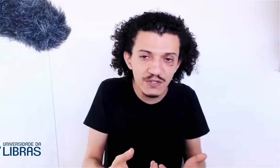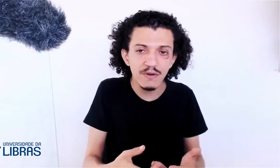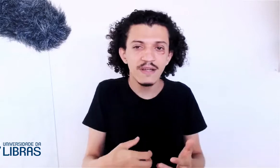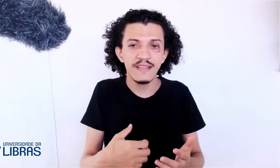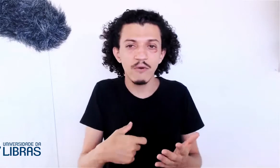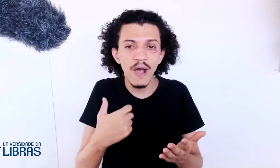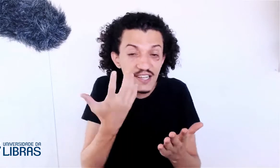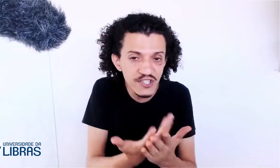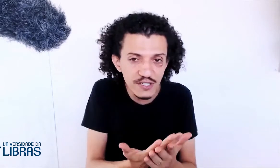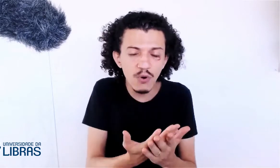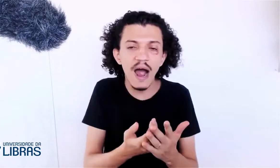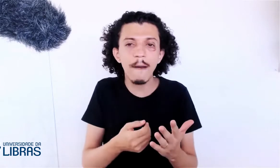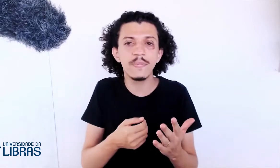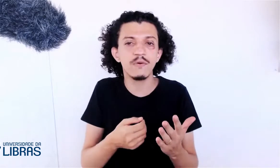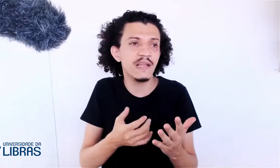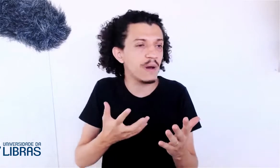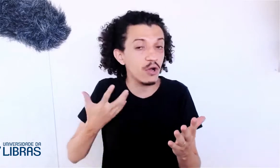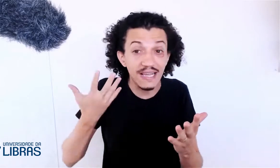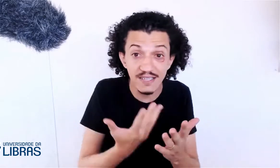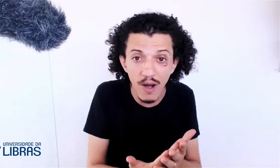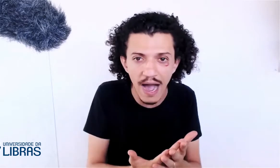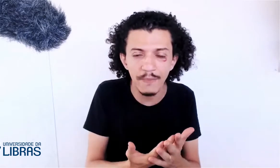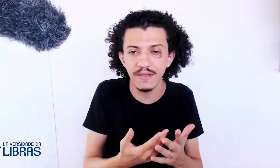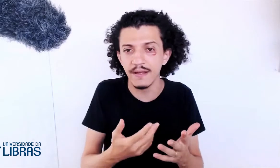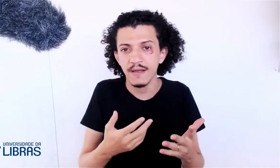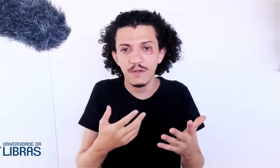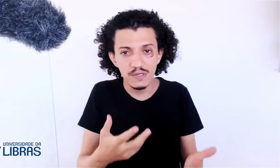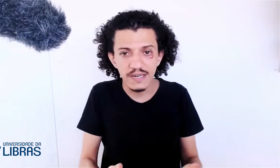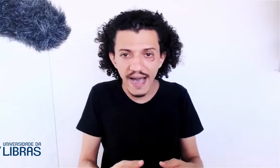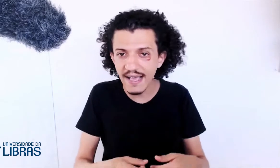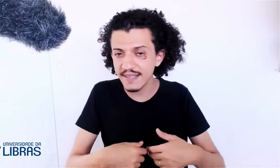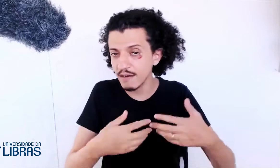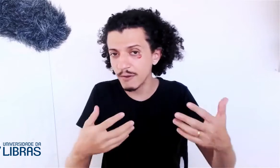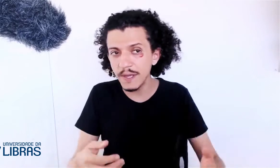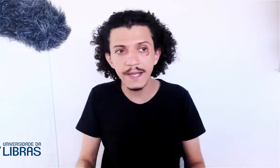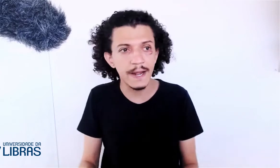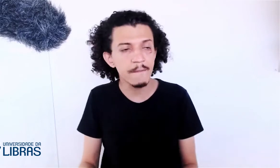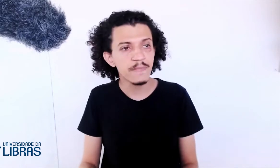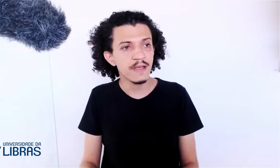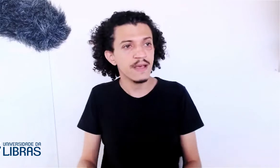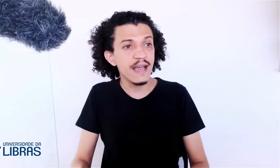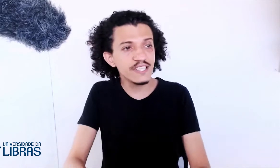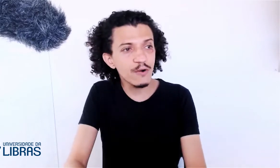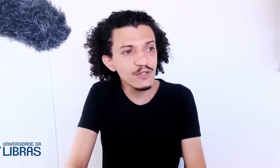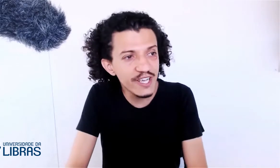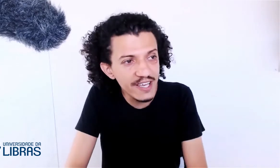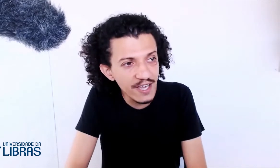difícil ter um registro rápido, ali, uma anotação rápida dos sinais, daquilo que eu queria, né? E aí chegou um dia em